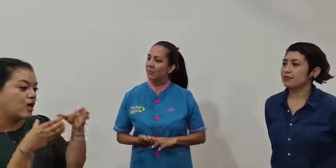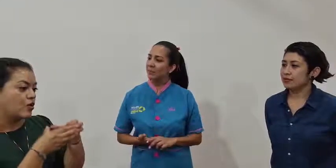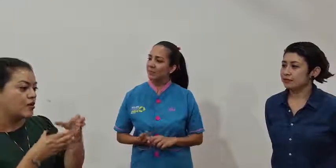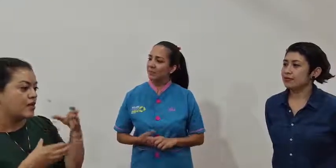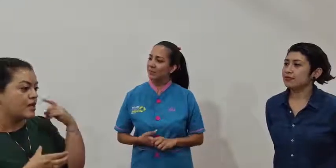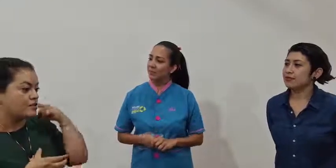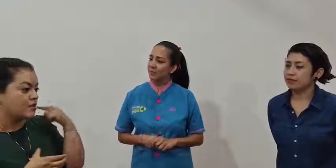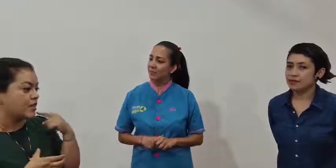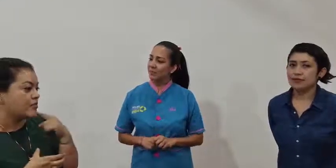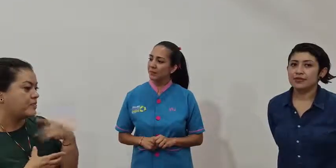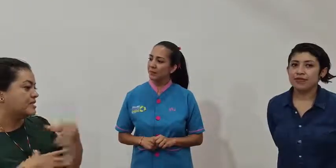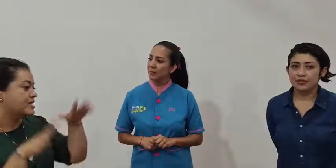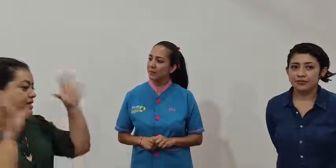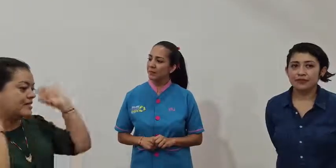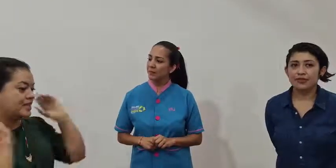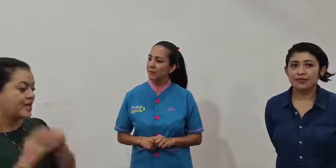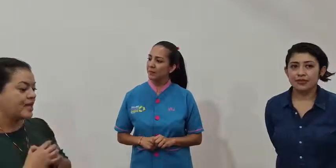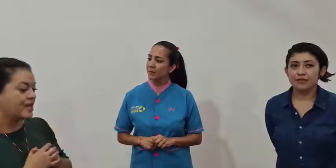la comunidad sorda pues tiene